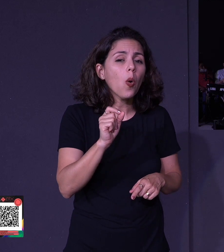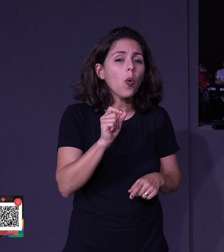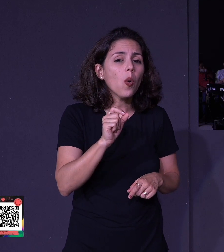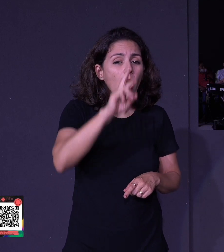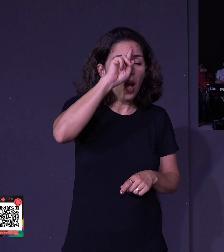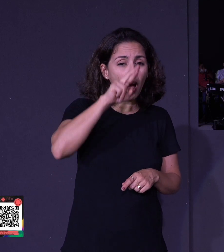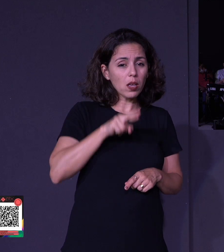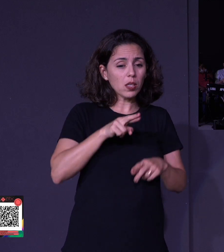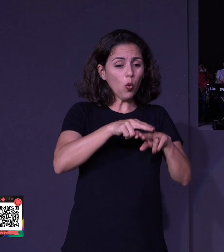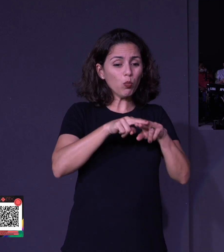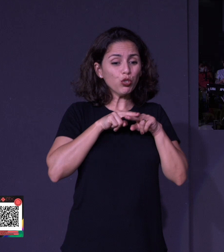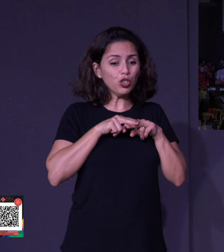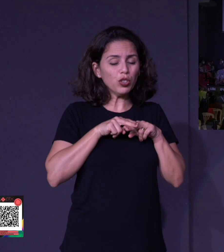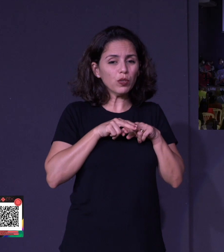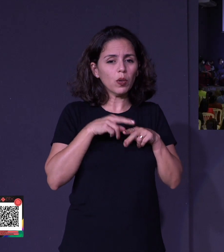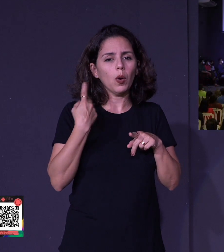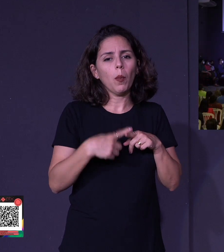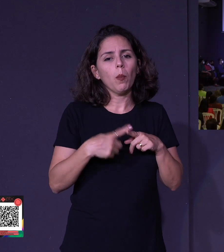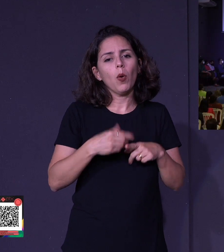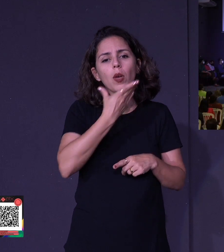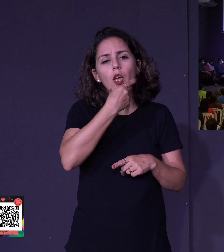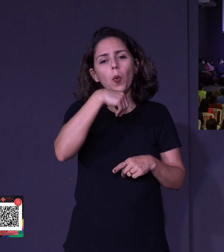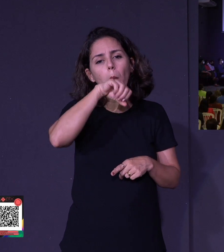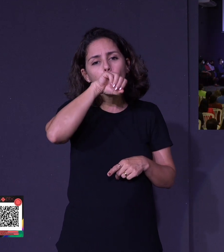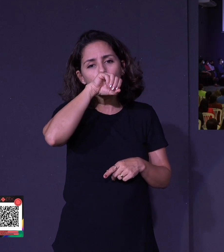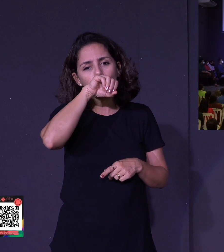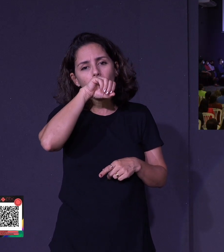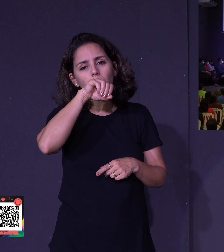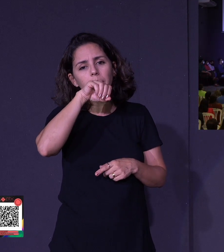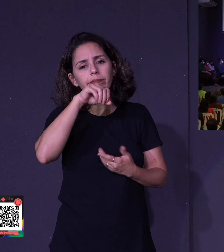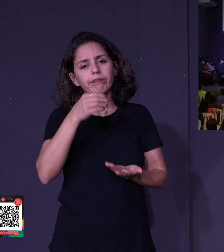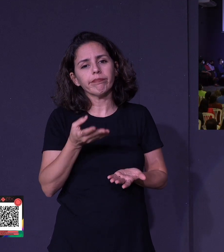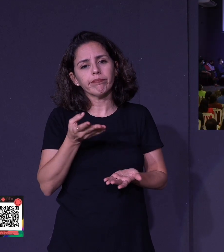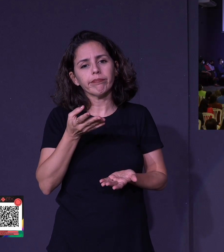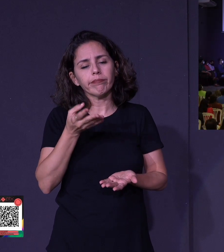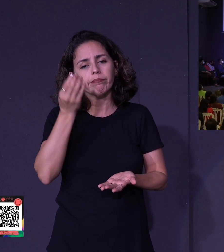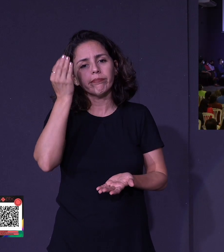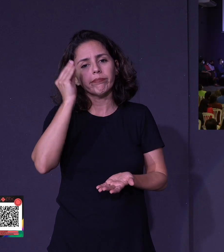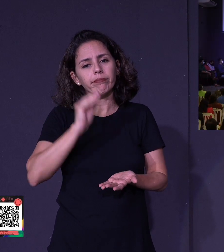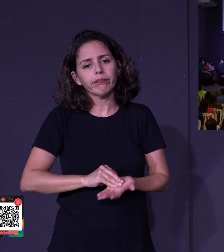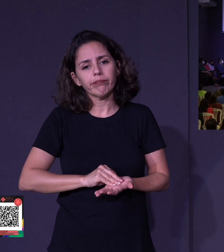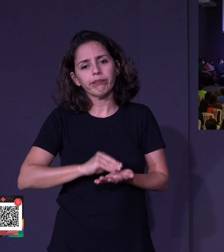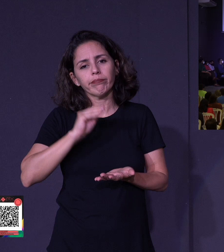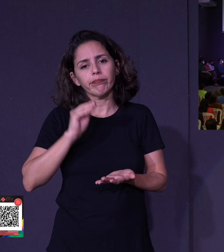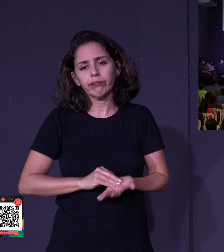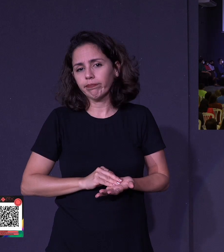beijá-la, tratá-la com carinho, repreendê-la quando for preciso, para que ela tenha